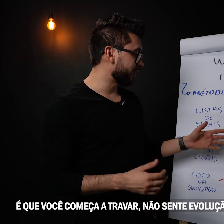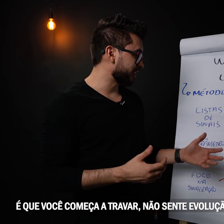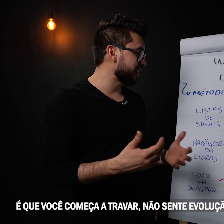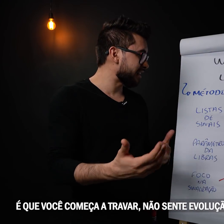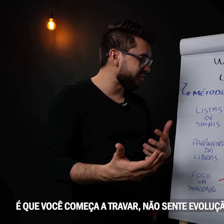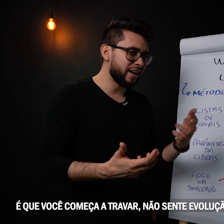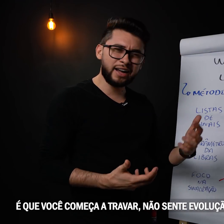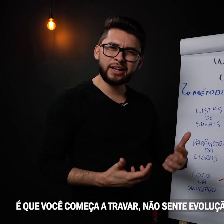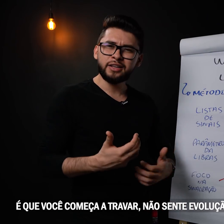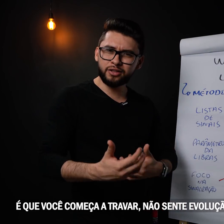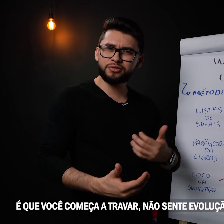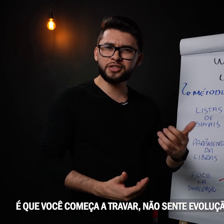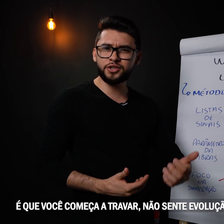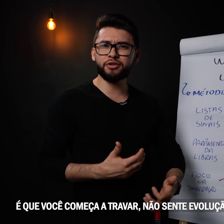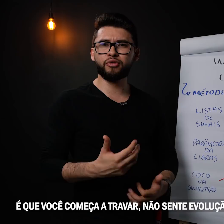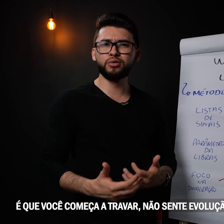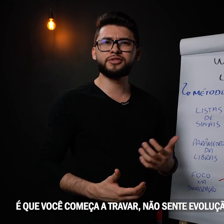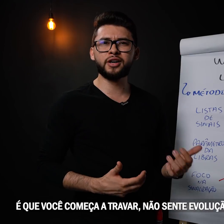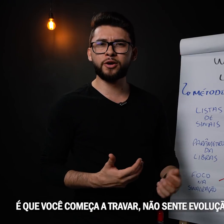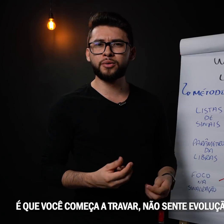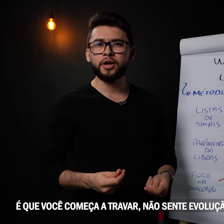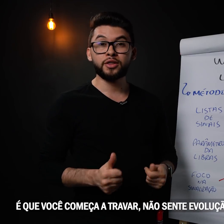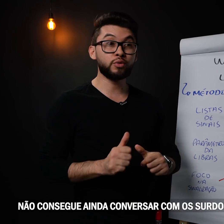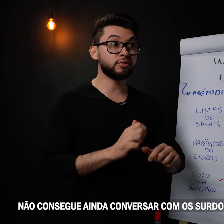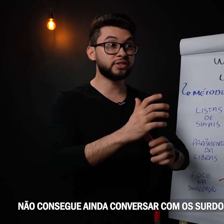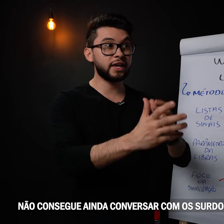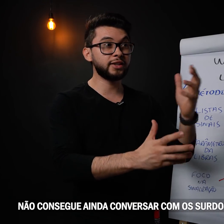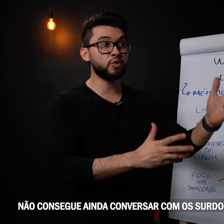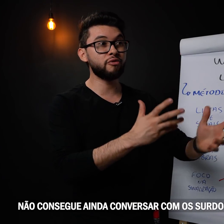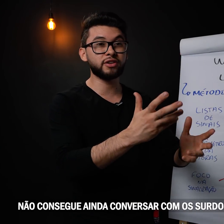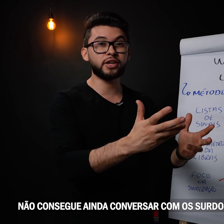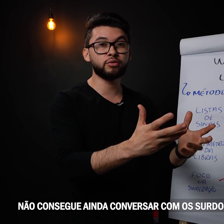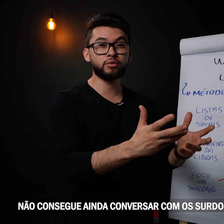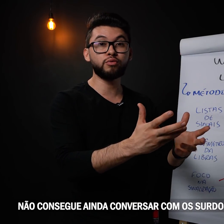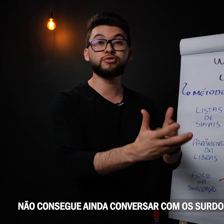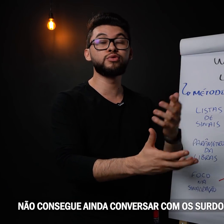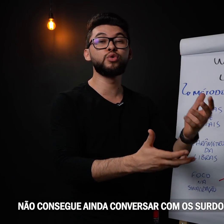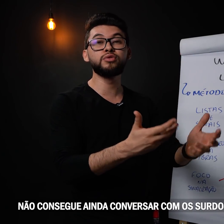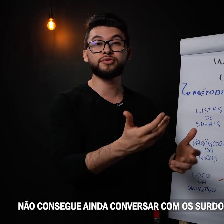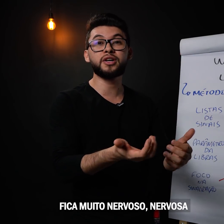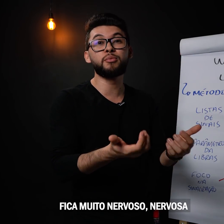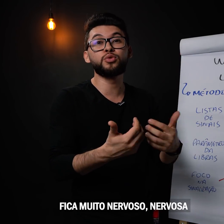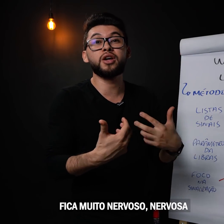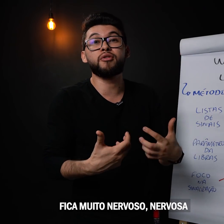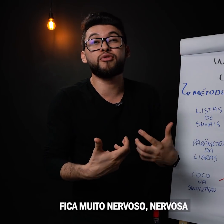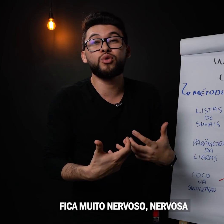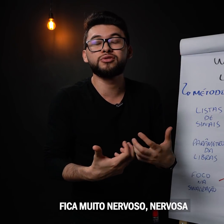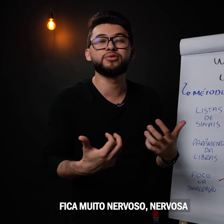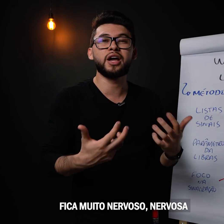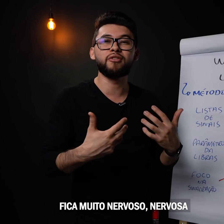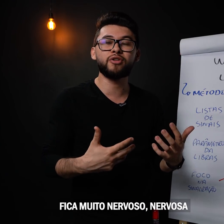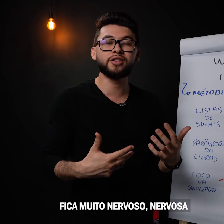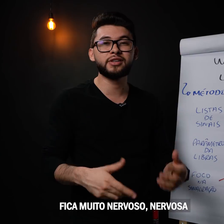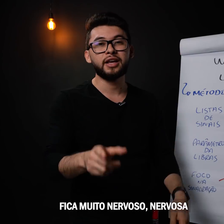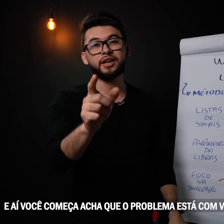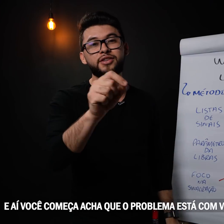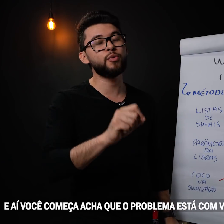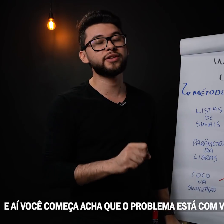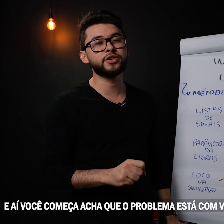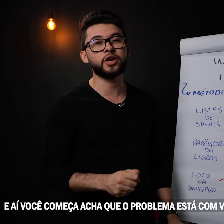a travar, não sente evolução, não consegue ainda conversar com os surdos, fica muito nervoso, nervosa, aí você começa a achar que o